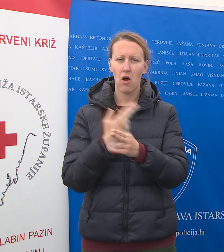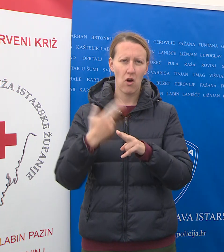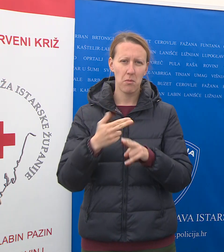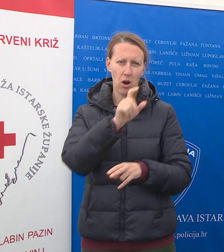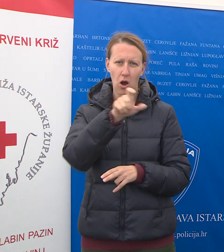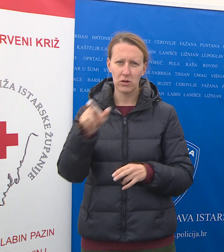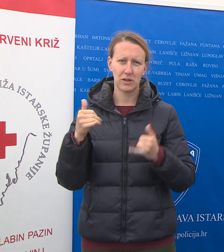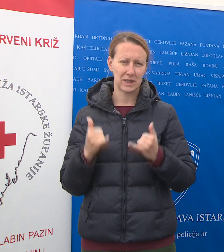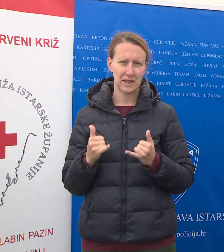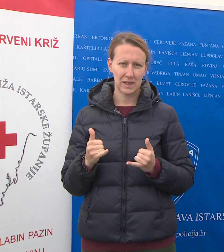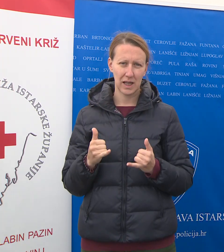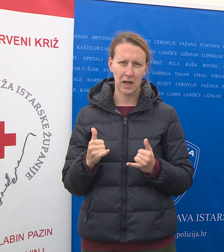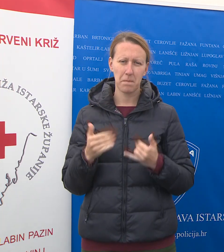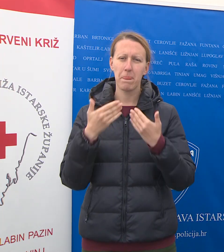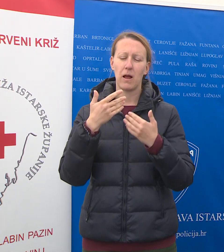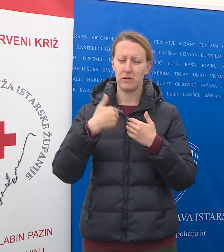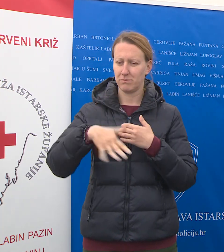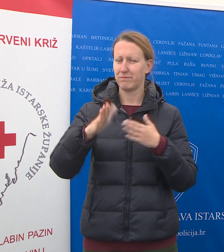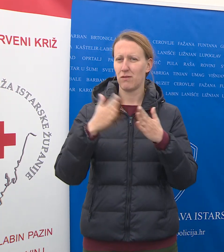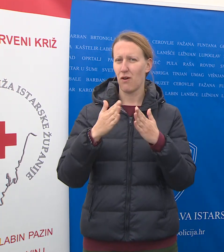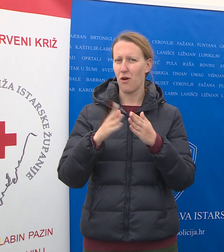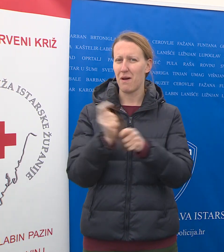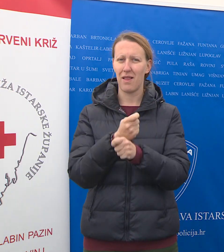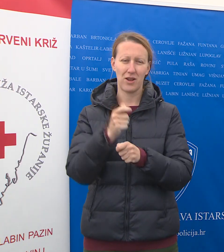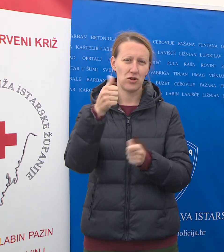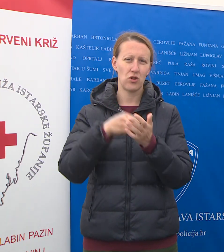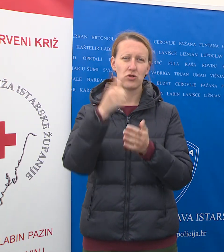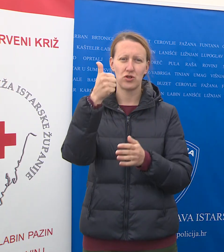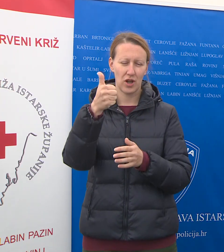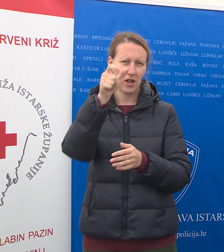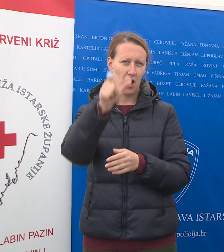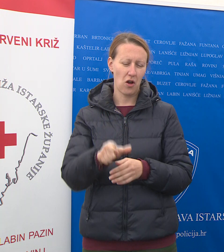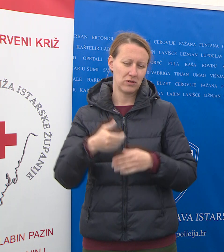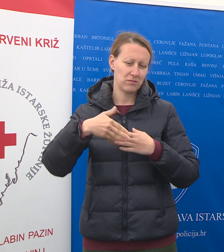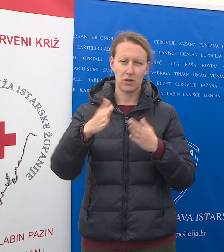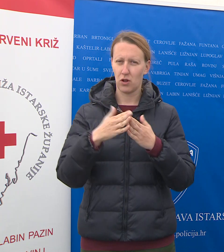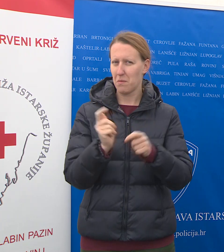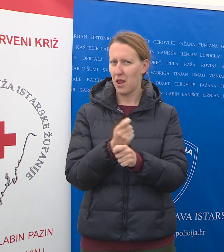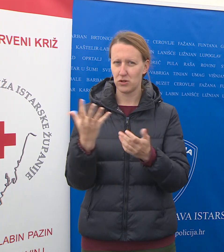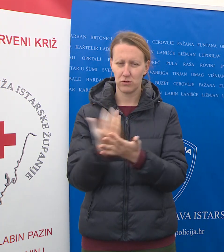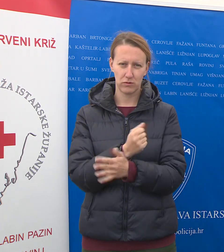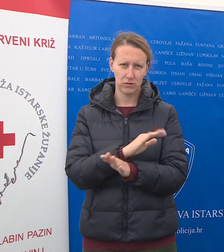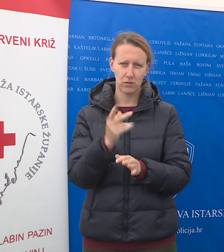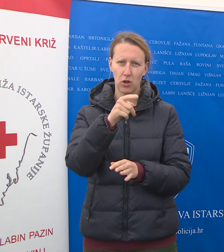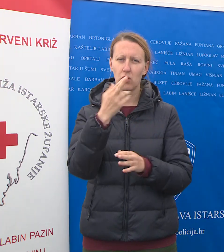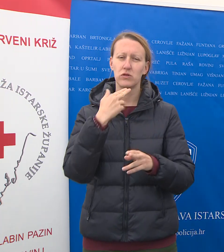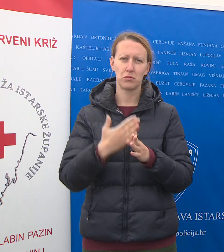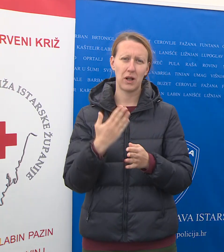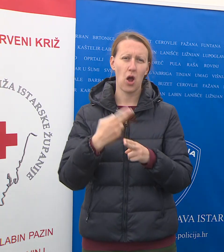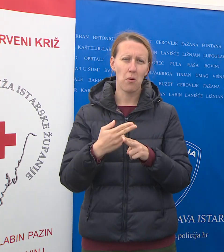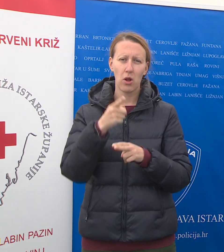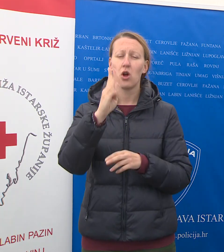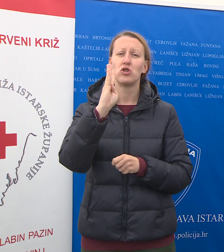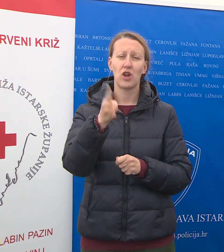oboljelu osobu, da je danas puštena kući, odnosno izliječena još jedna osoba u općoj bolnici Pula od onih koji su bili oboljeli i